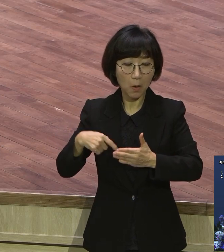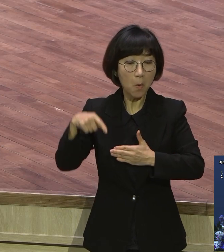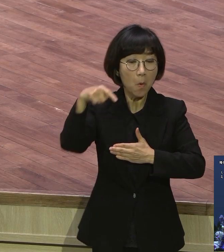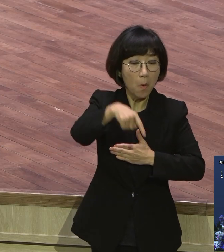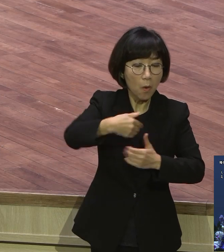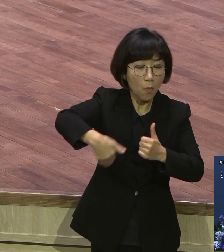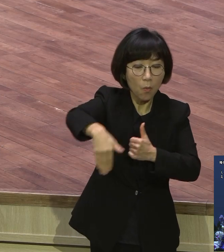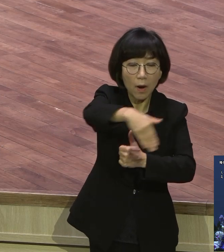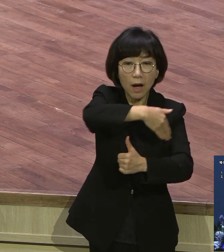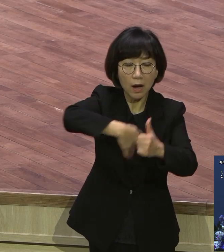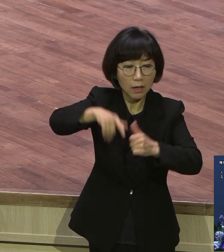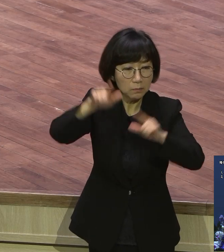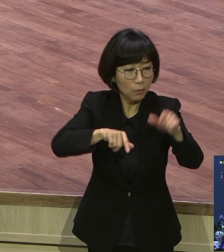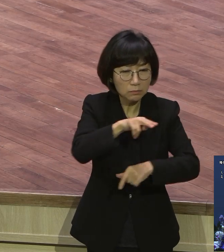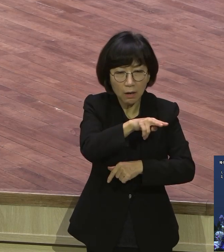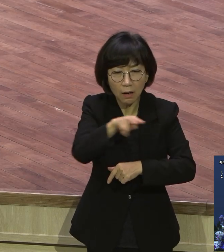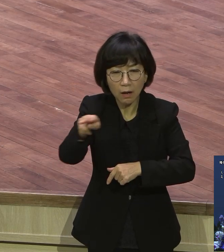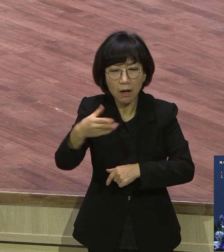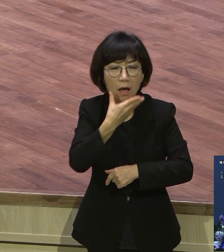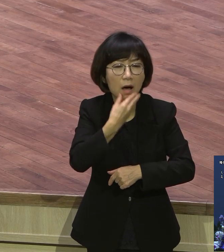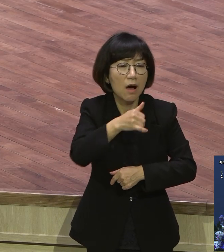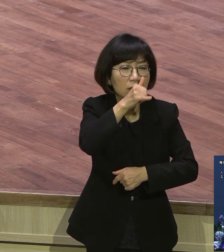좌우되는 것으로 생각하고 있어요